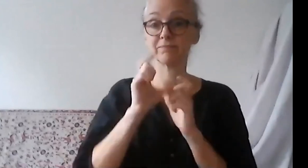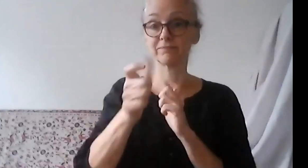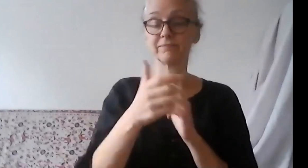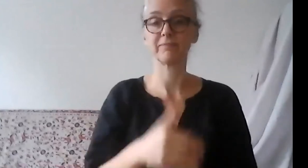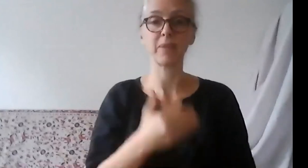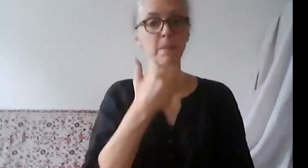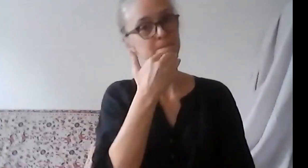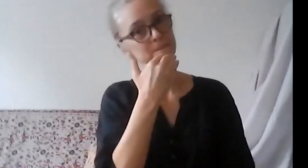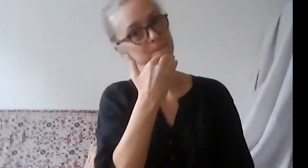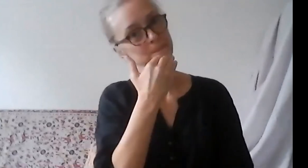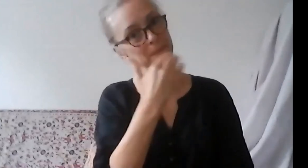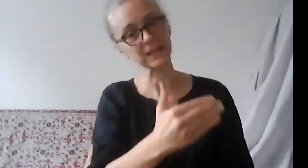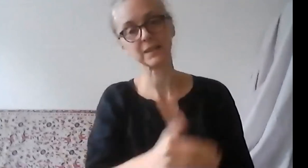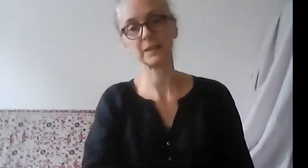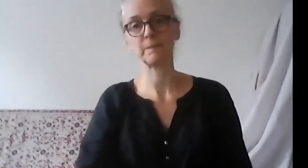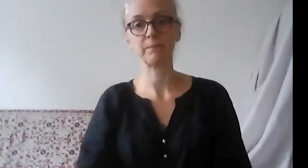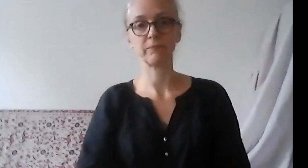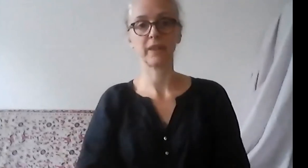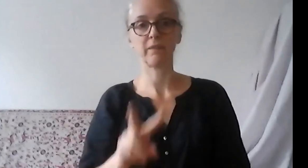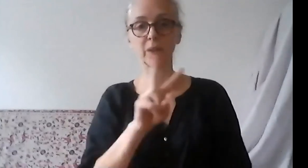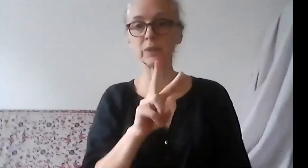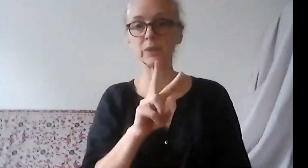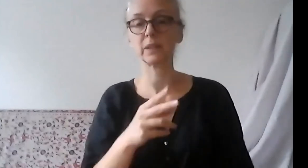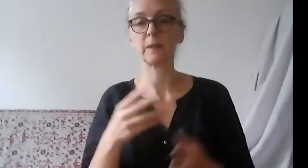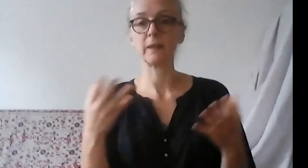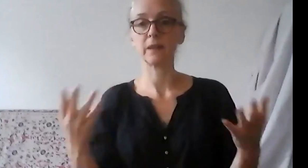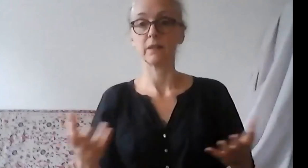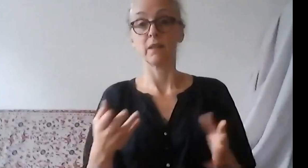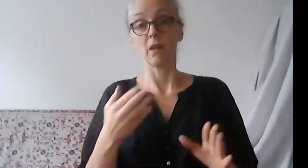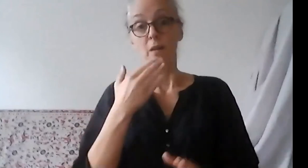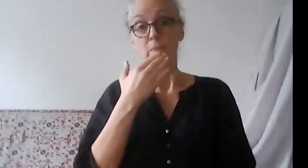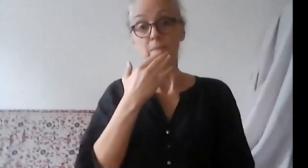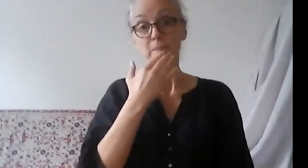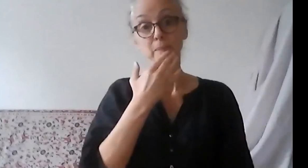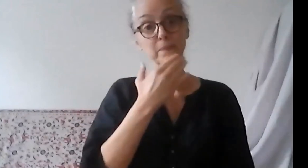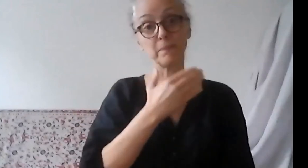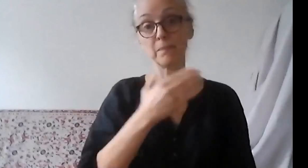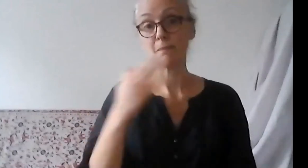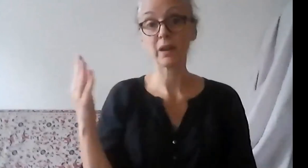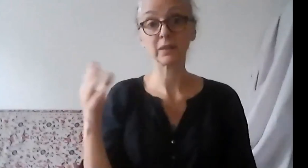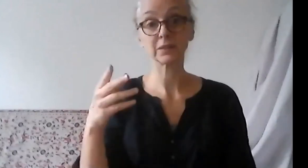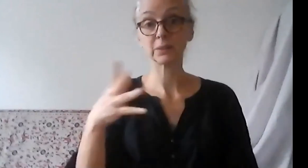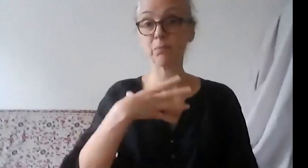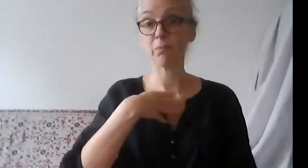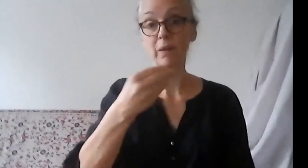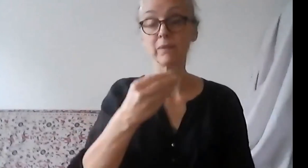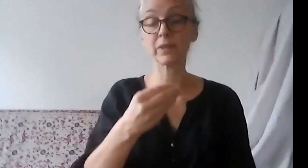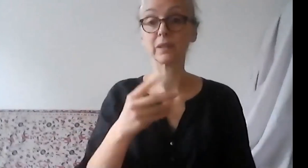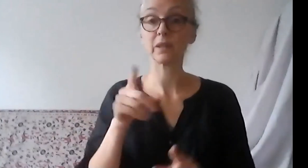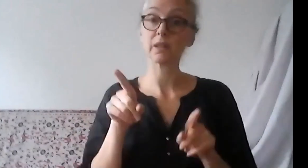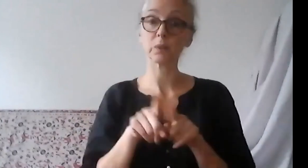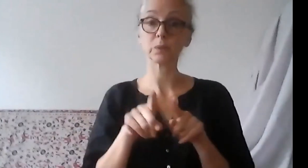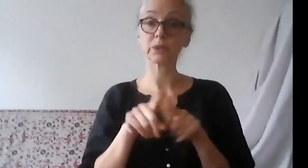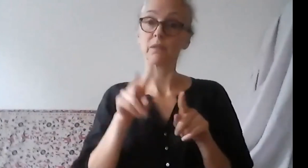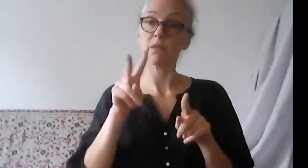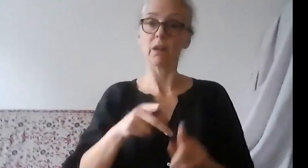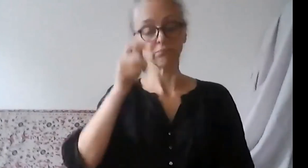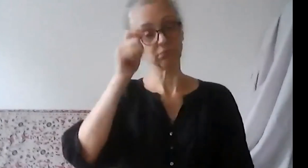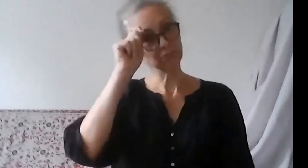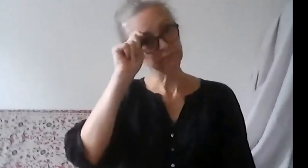Merci Véronique. Je vous remercie pour votre invitation et je tiens vraiment à saluer votre initiative parce que